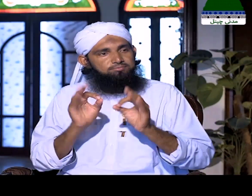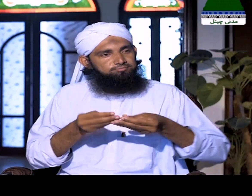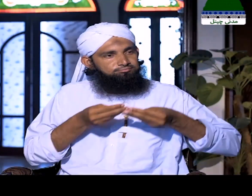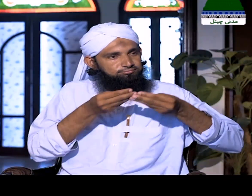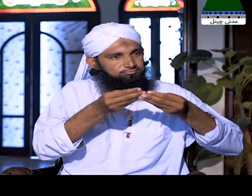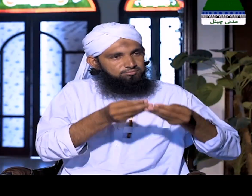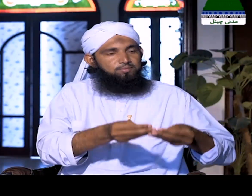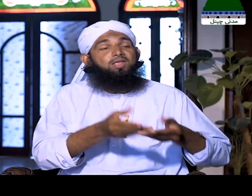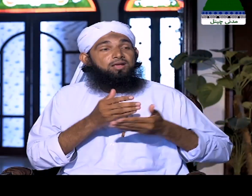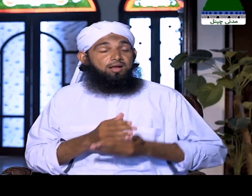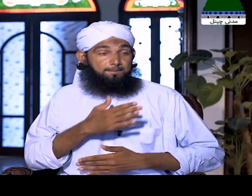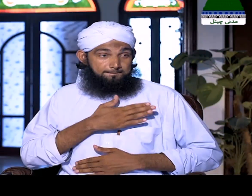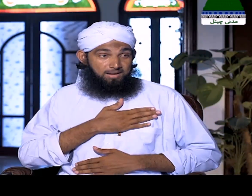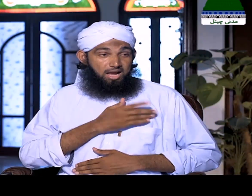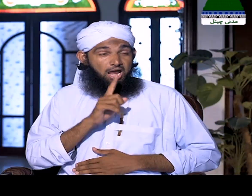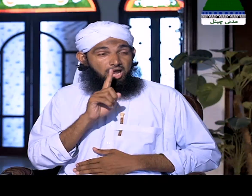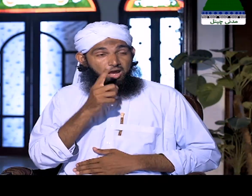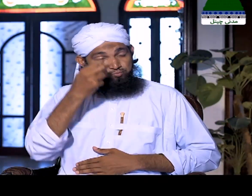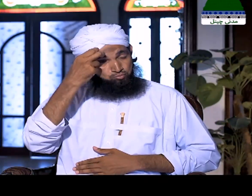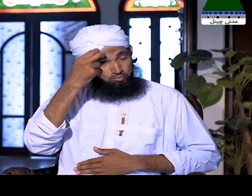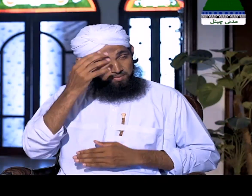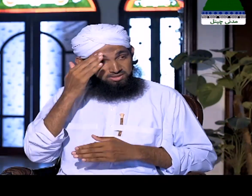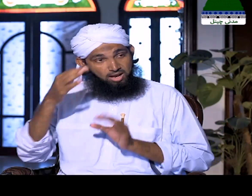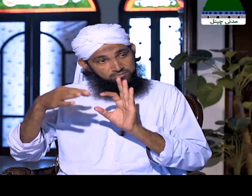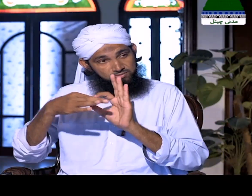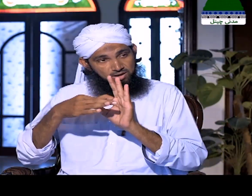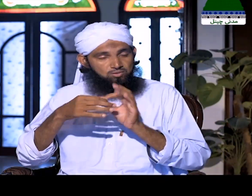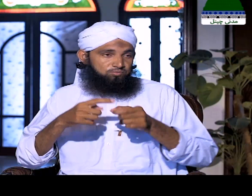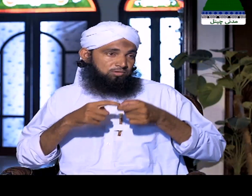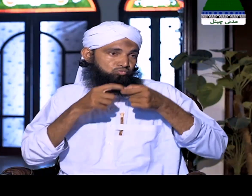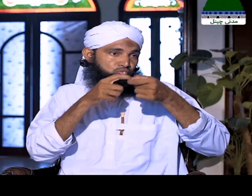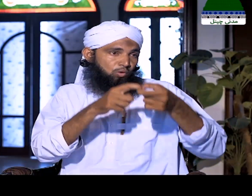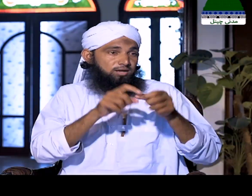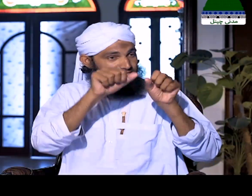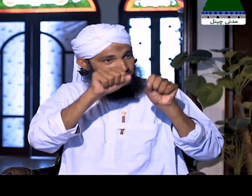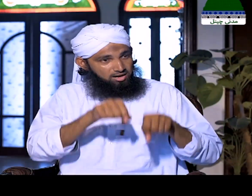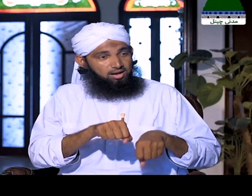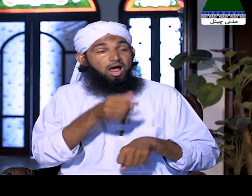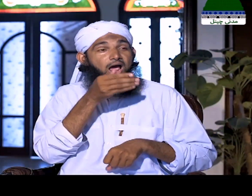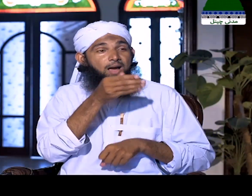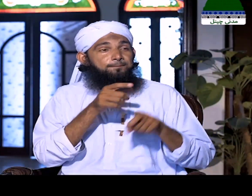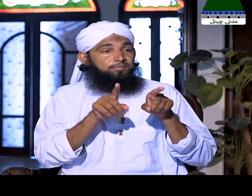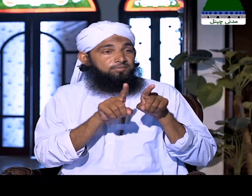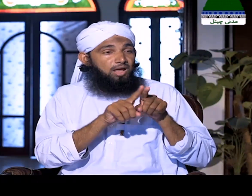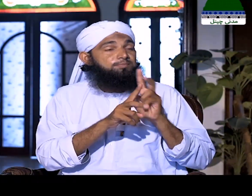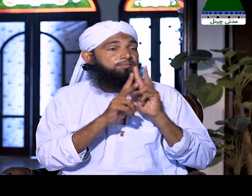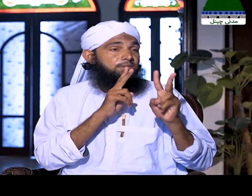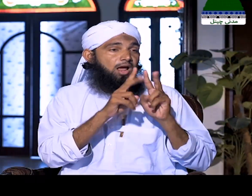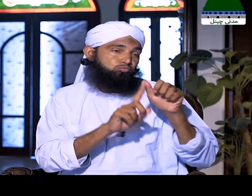حضور، مجھے ایک مسئلہ درپیش ہے جس کے متعلق آپ رحمت اللہ علیہ سے گفتگو کرنی ہے، والسلام۔